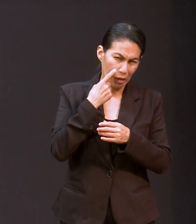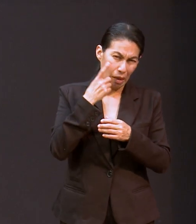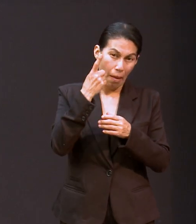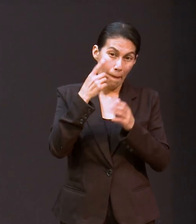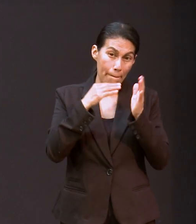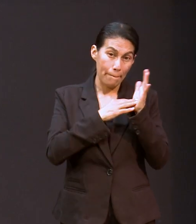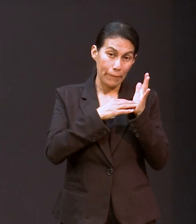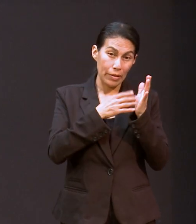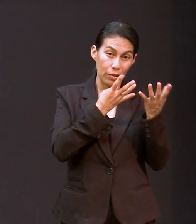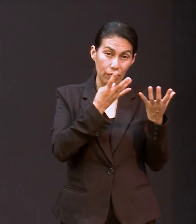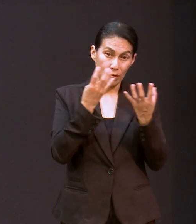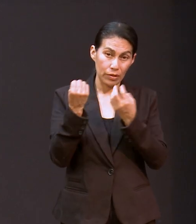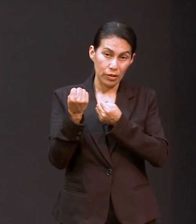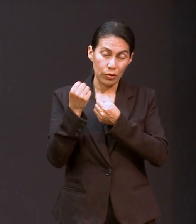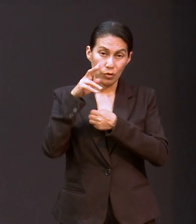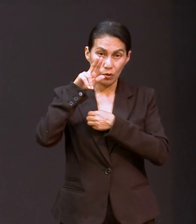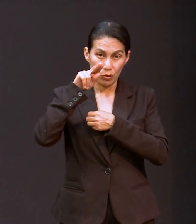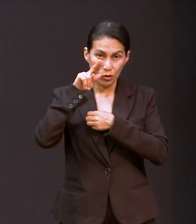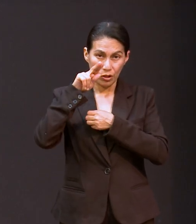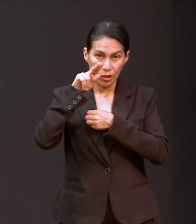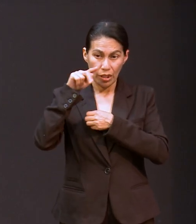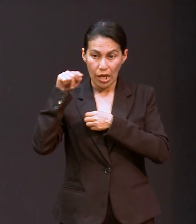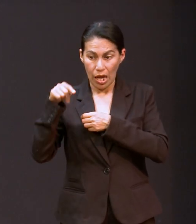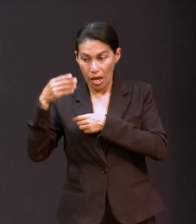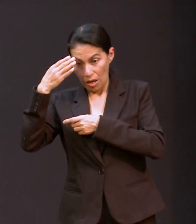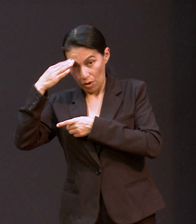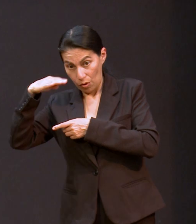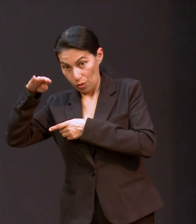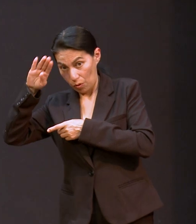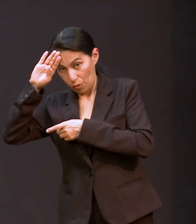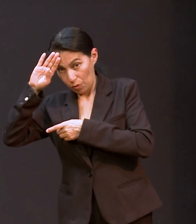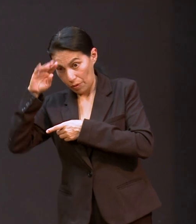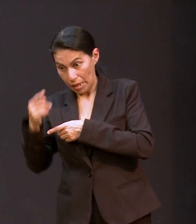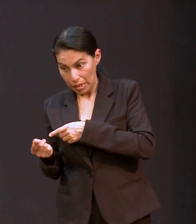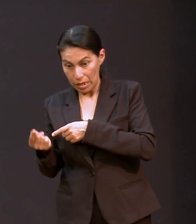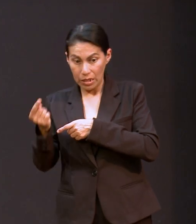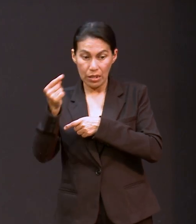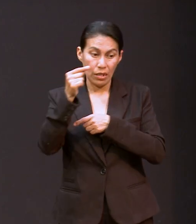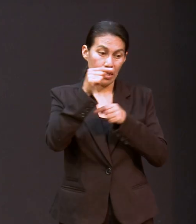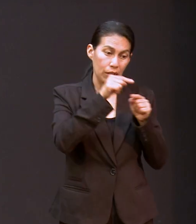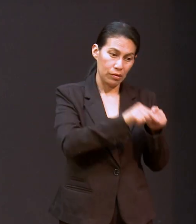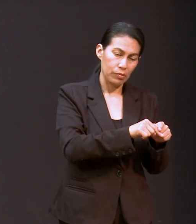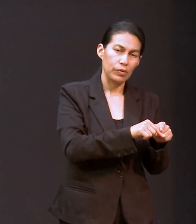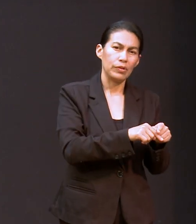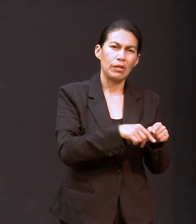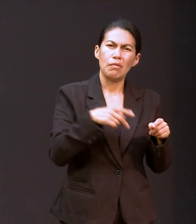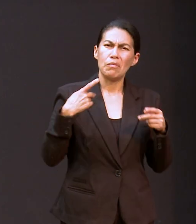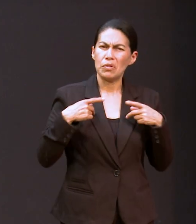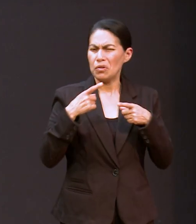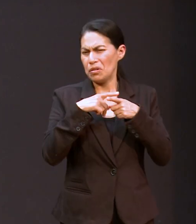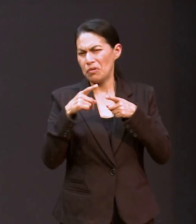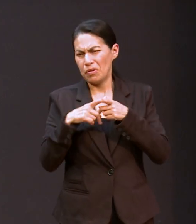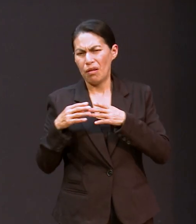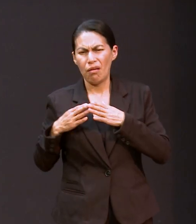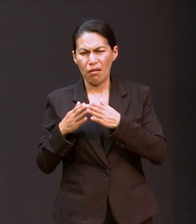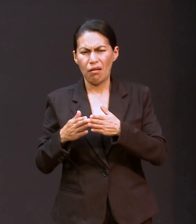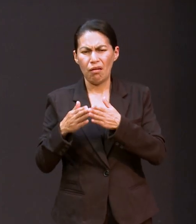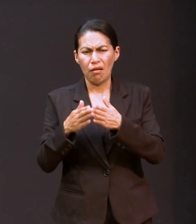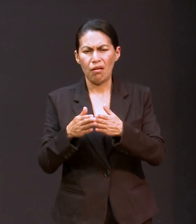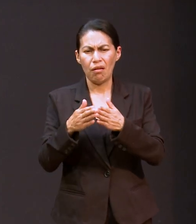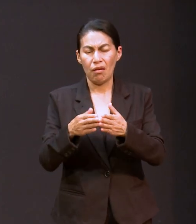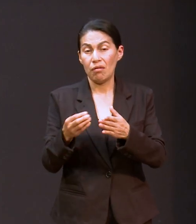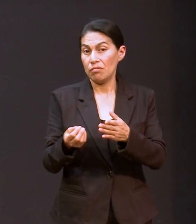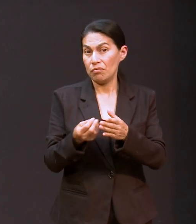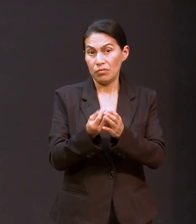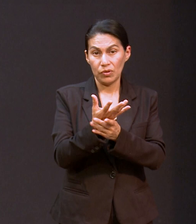nosotros salimos en el mil novecientos ochenta en ese tiempo estaba pasando el Mariel donde estaban todos los cubanos saliendo por